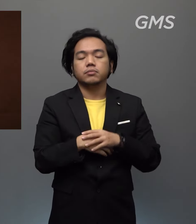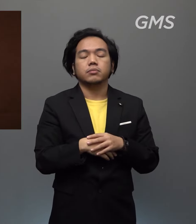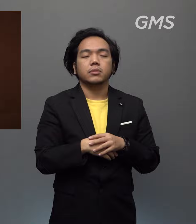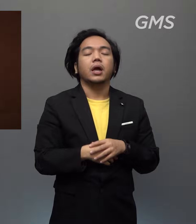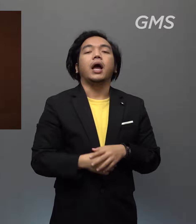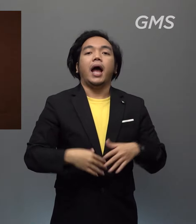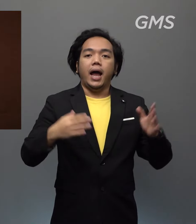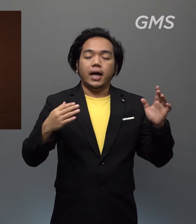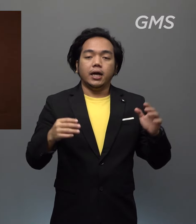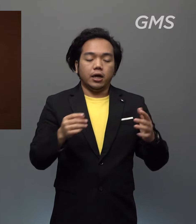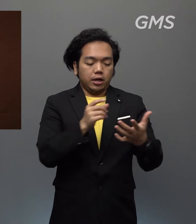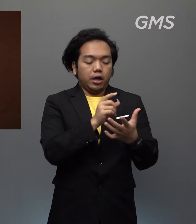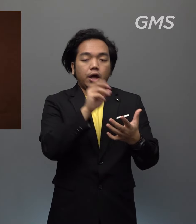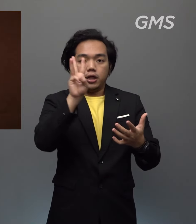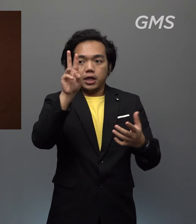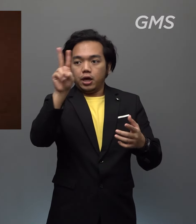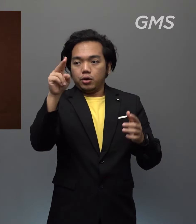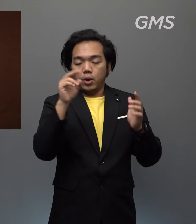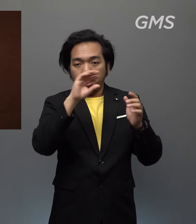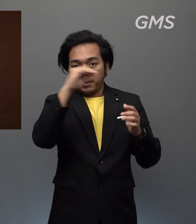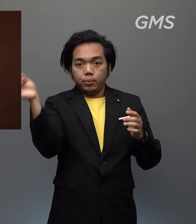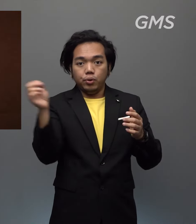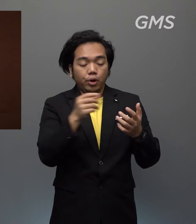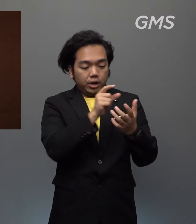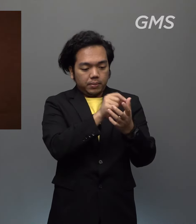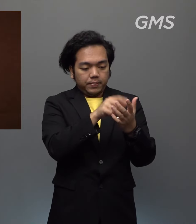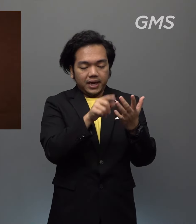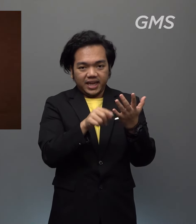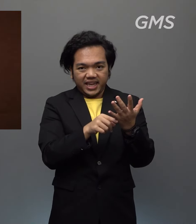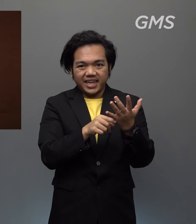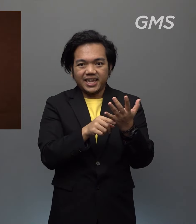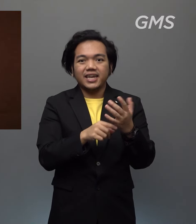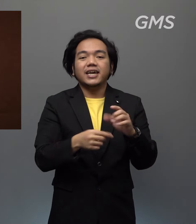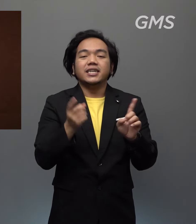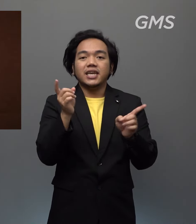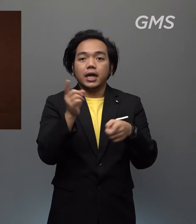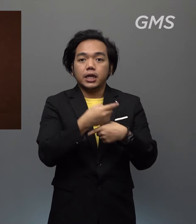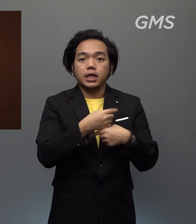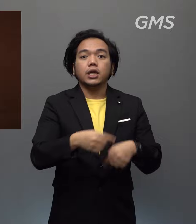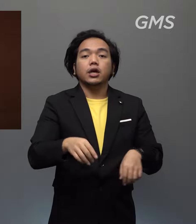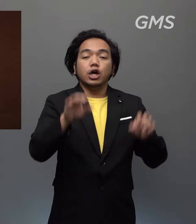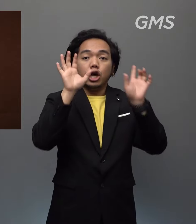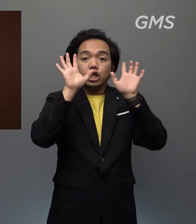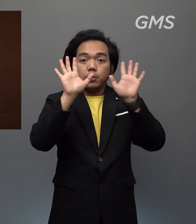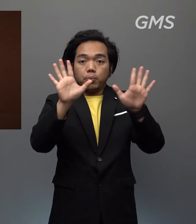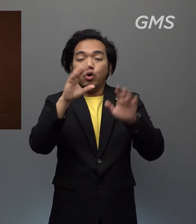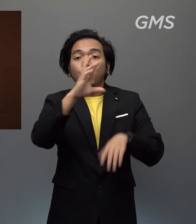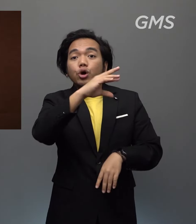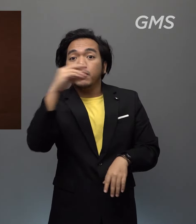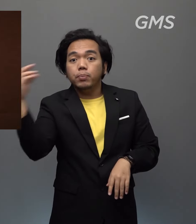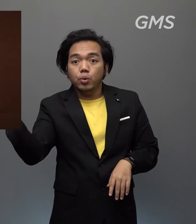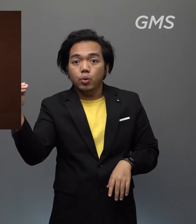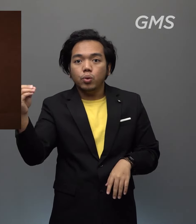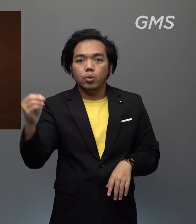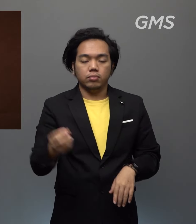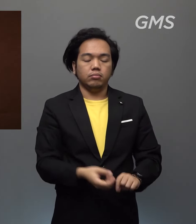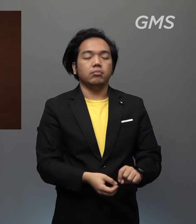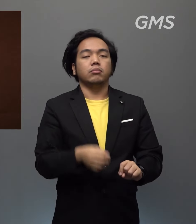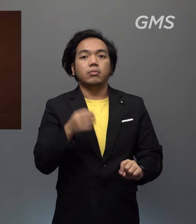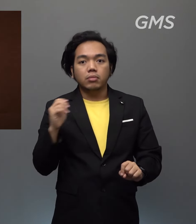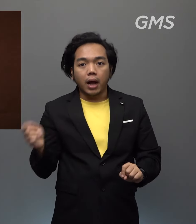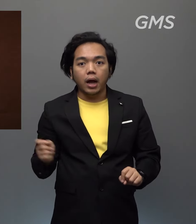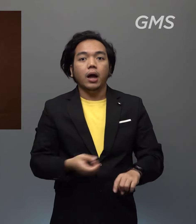22.000 orang mengundurkan diri. Sisanya tinggal 10.000. Nah dari 10.000 itu diseleksi lagi. Tuhan berkata